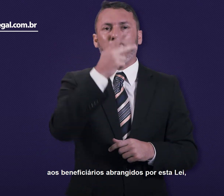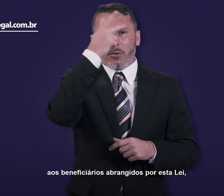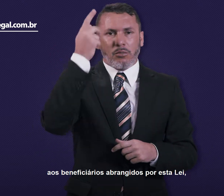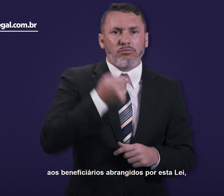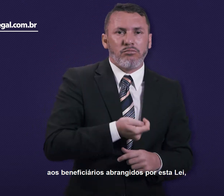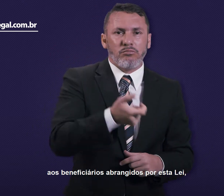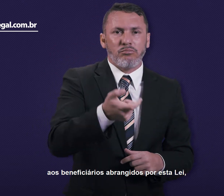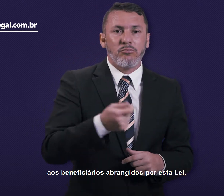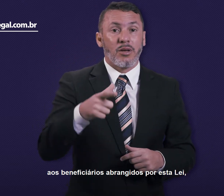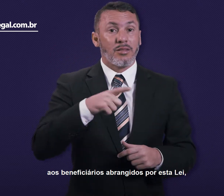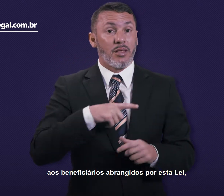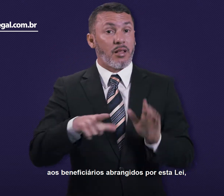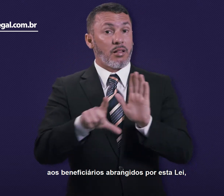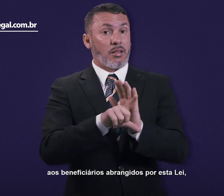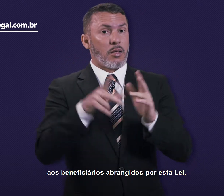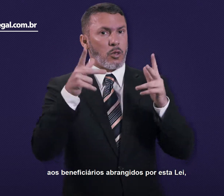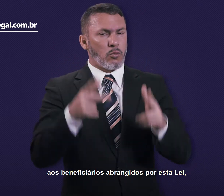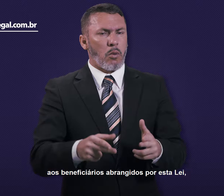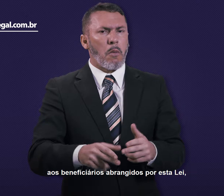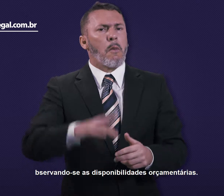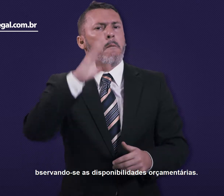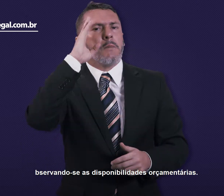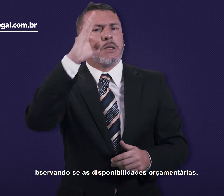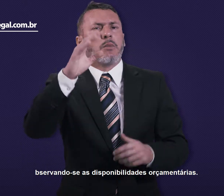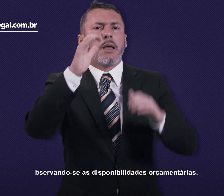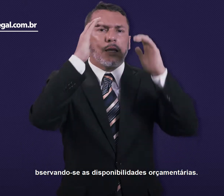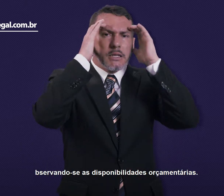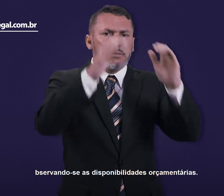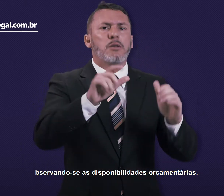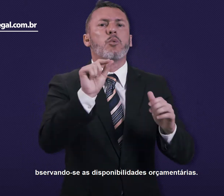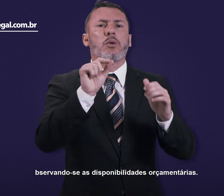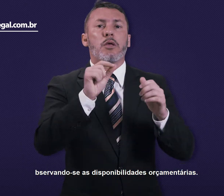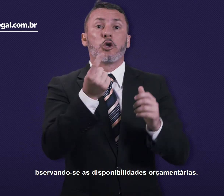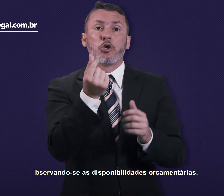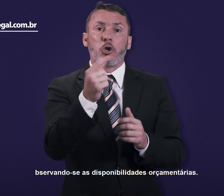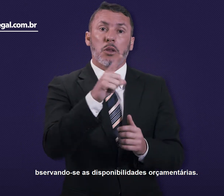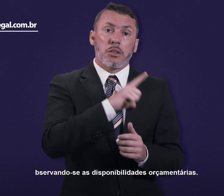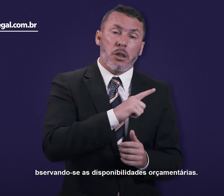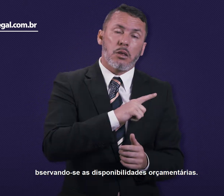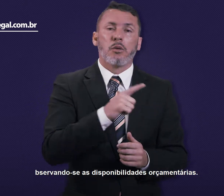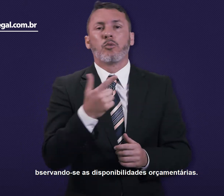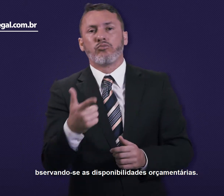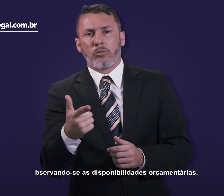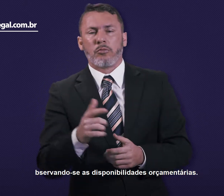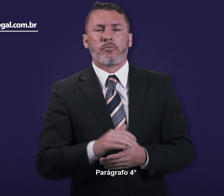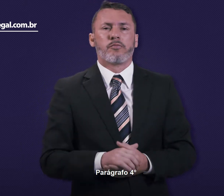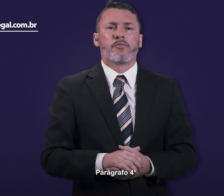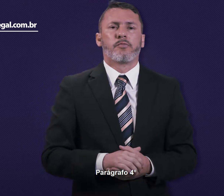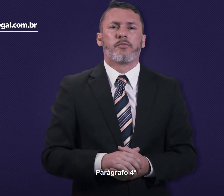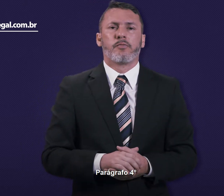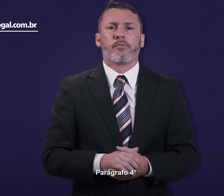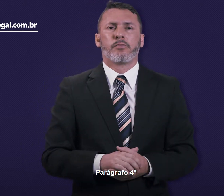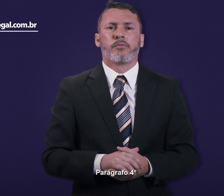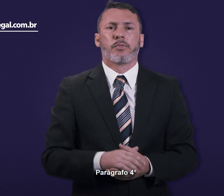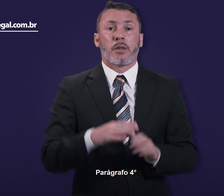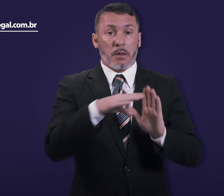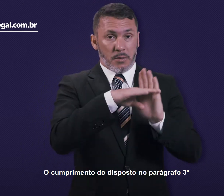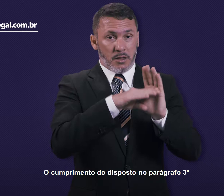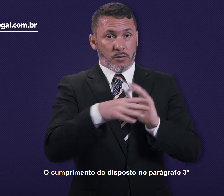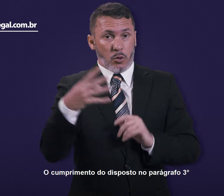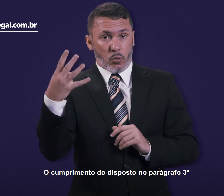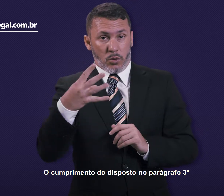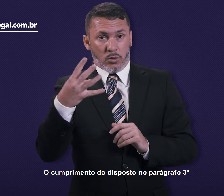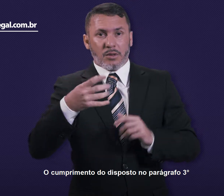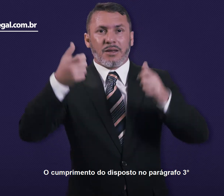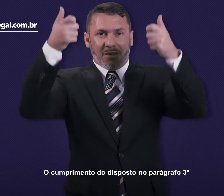instalada aos beneficiários abrangidos por esta lei, observando-se as disponibilidades orçamentárias. Parágrafo 4º.